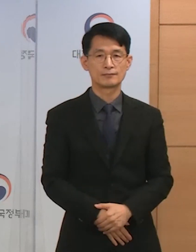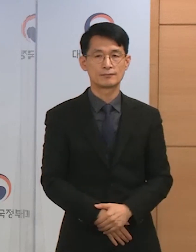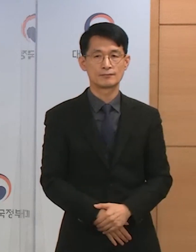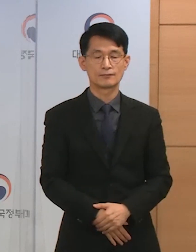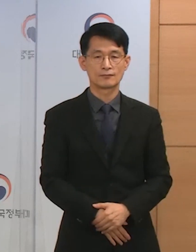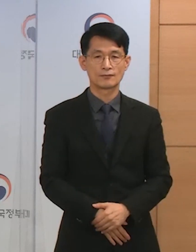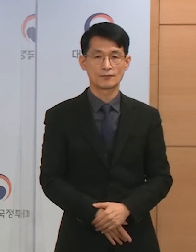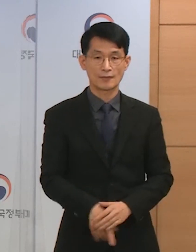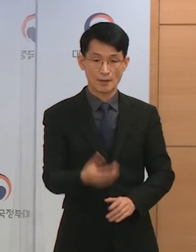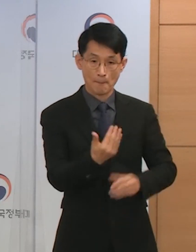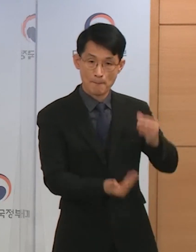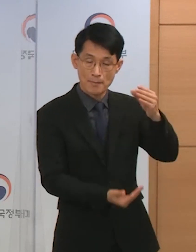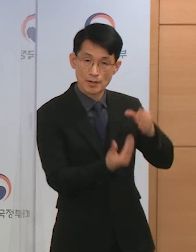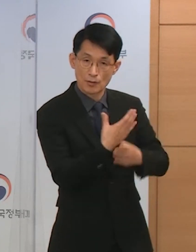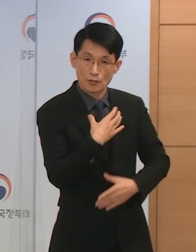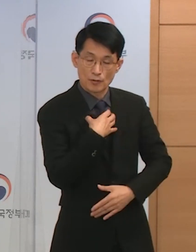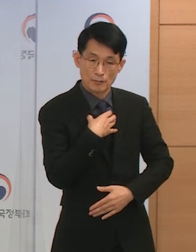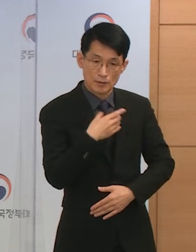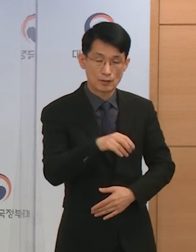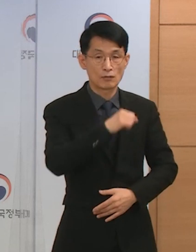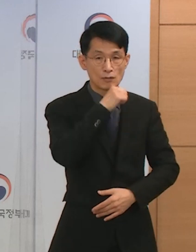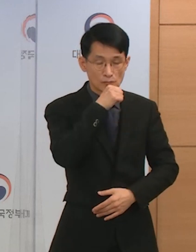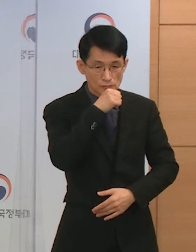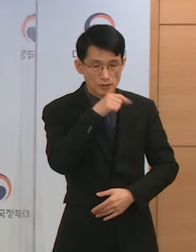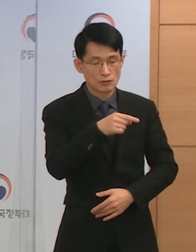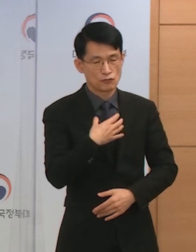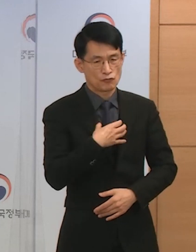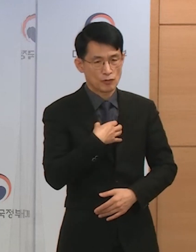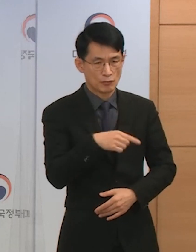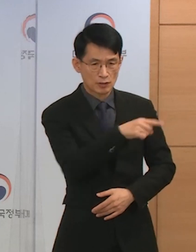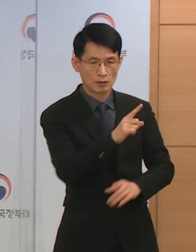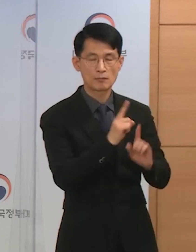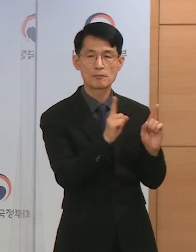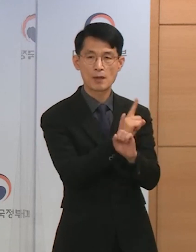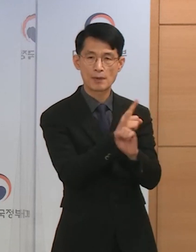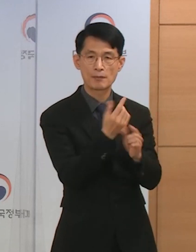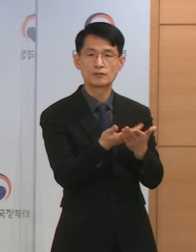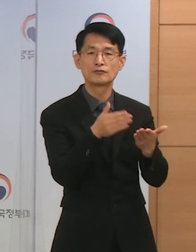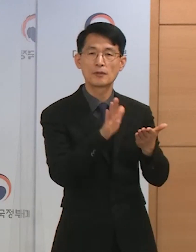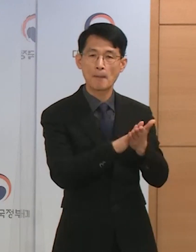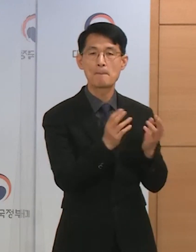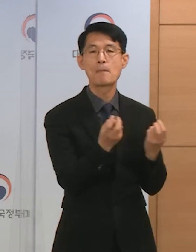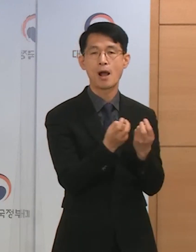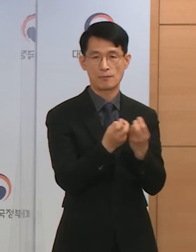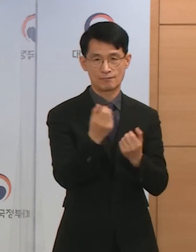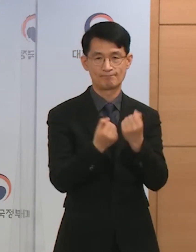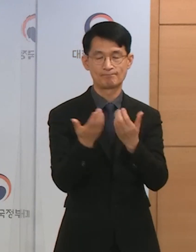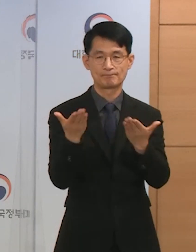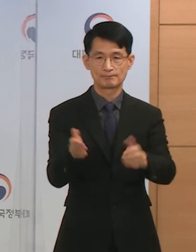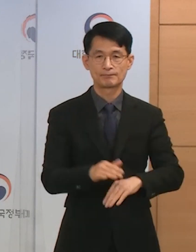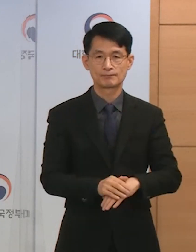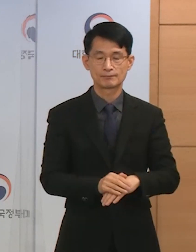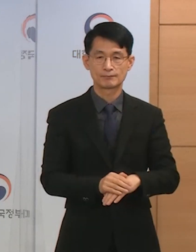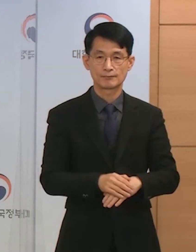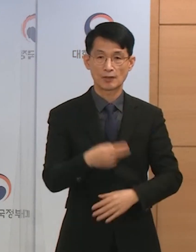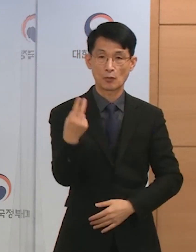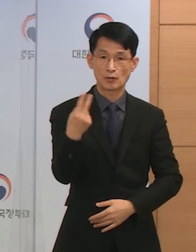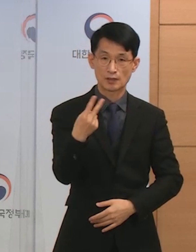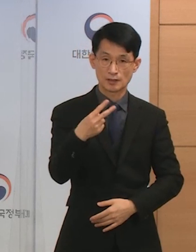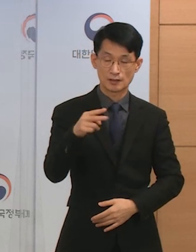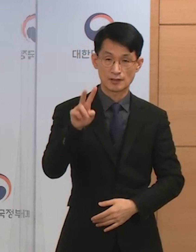다음은 재취약 지역 인센티브 등을 통한 위험 지역 정비 방안입니다. 올해까지